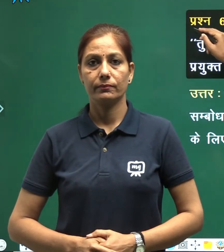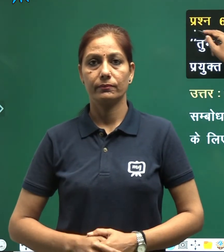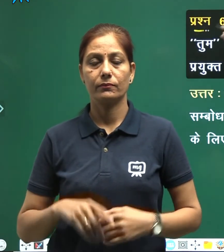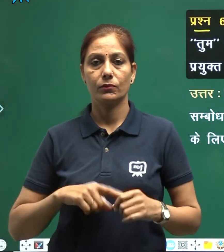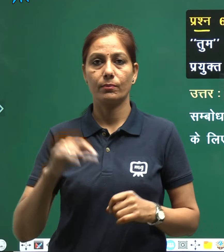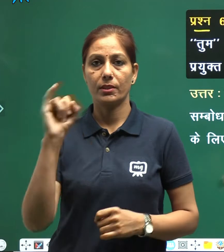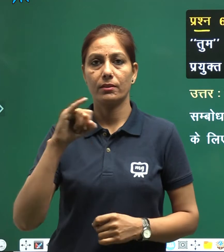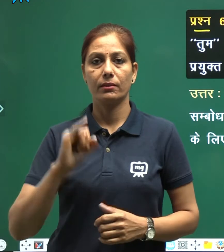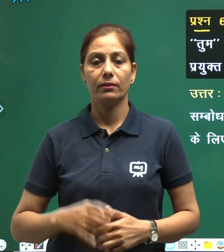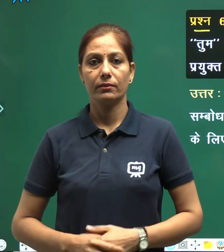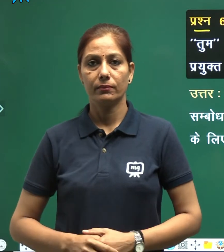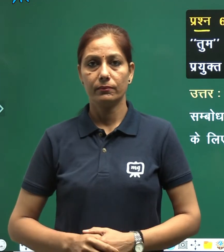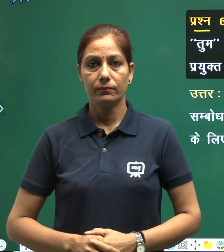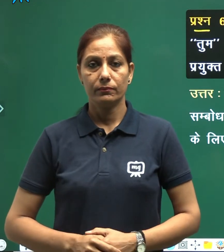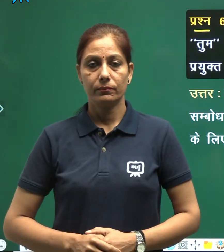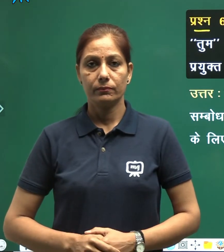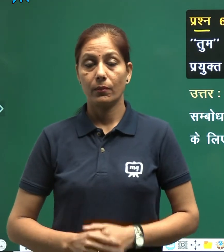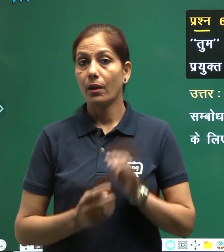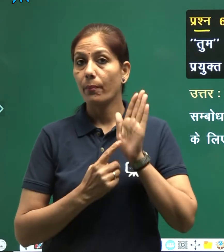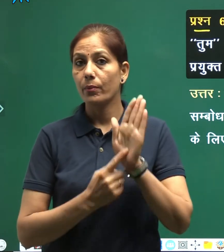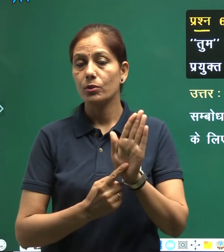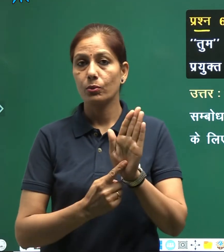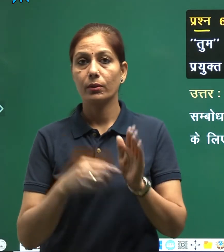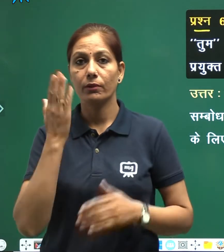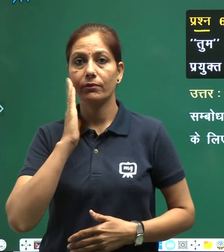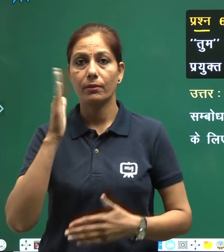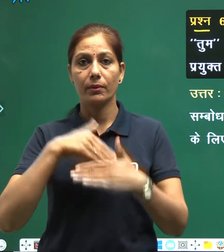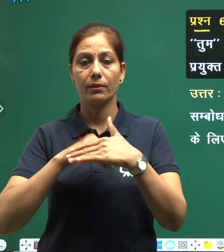प्रश्न 6, प्रस्तुत कविता में